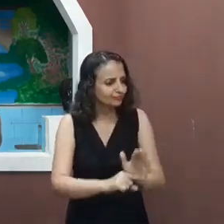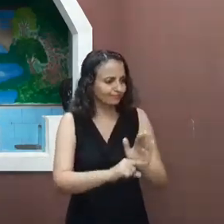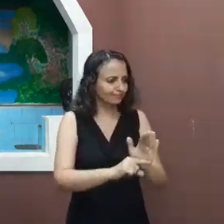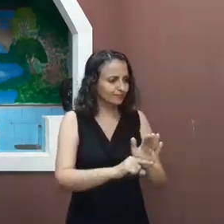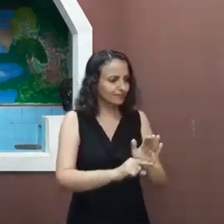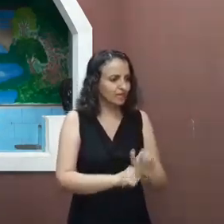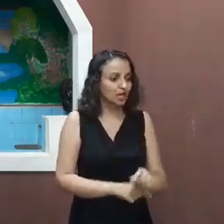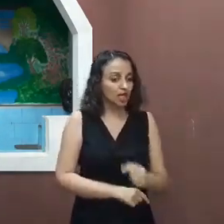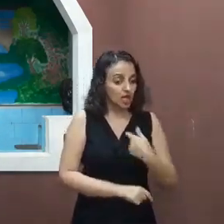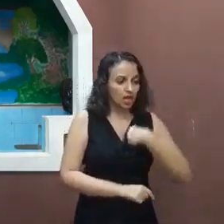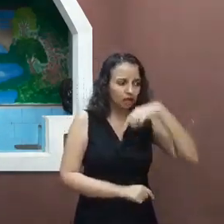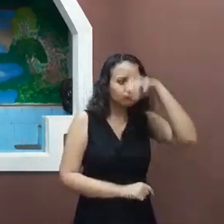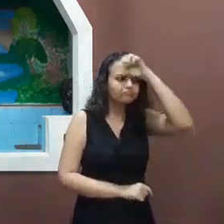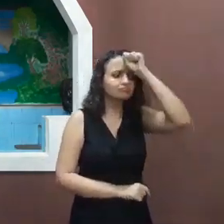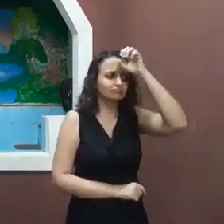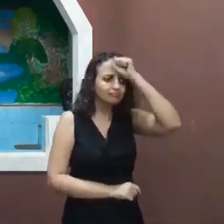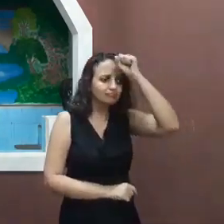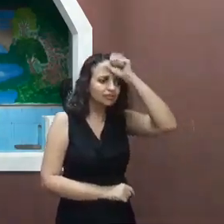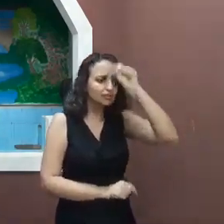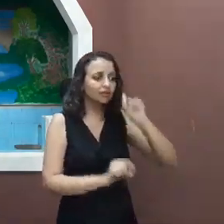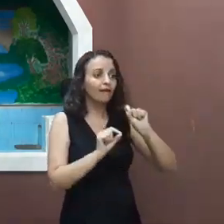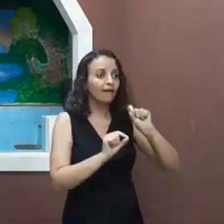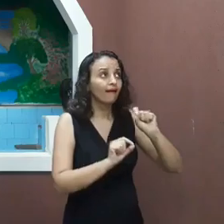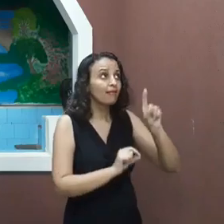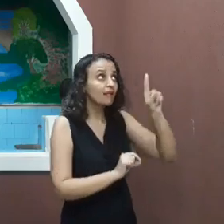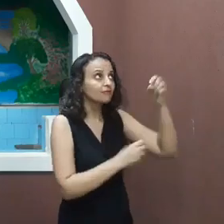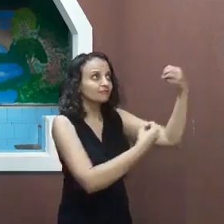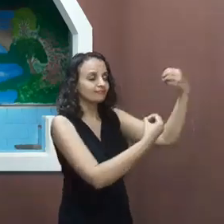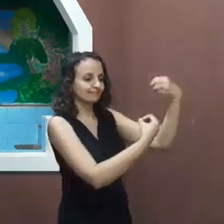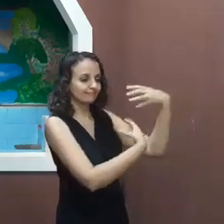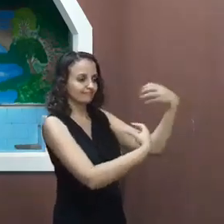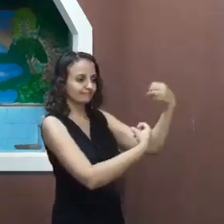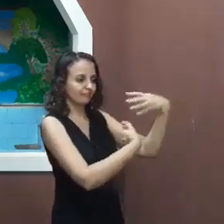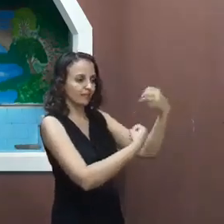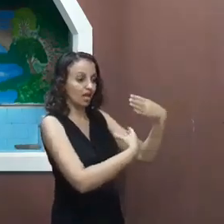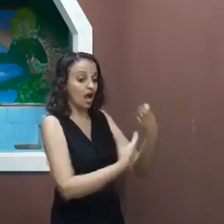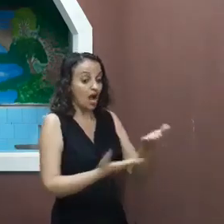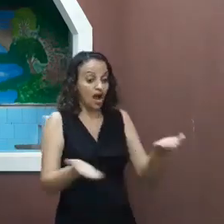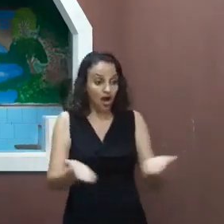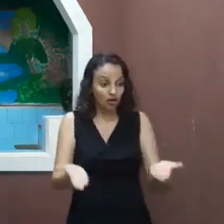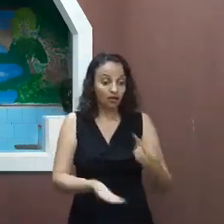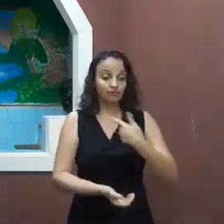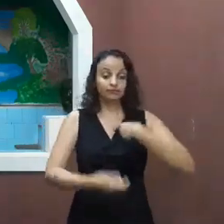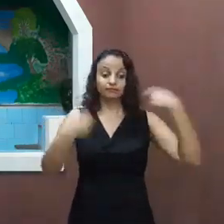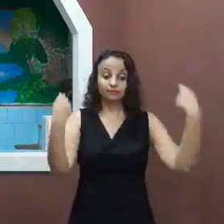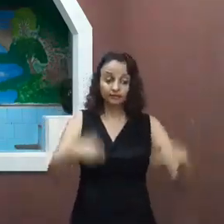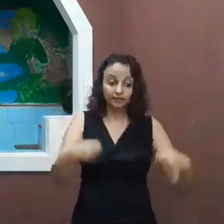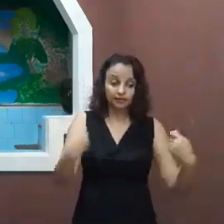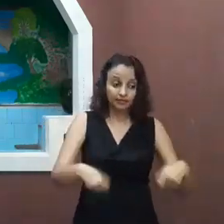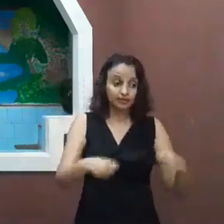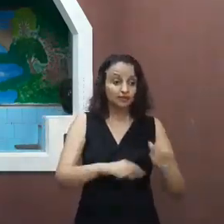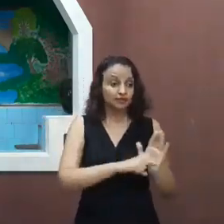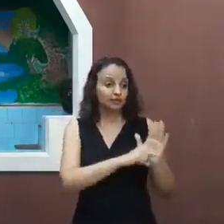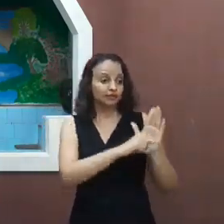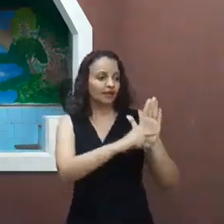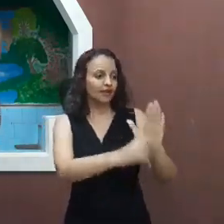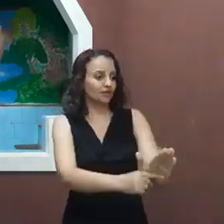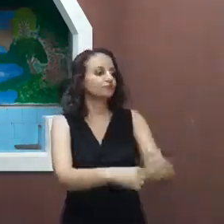foi ensinado por Deus, que agora eu necessito desse olhar. E as necessidades dos